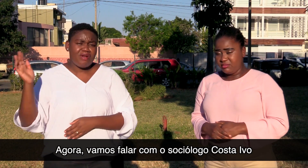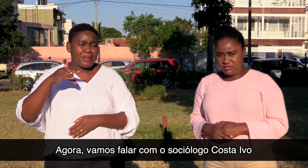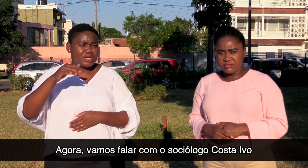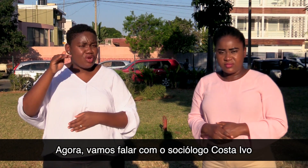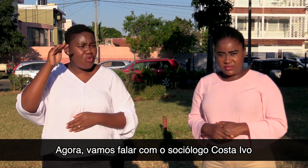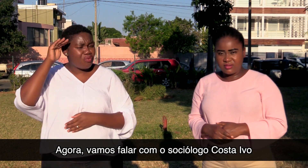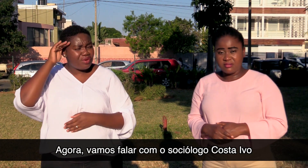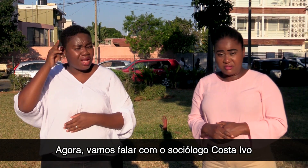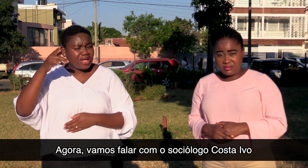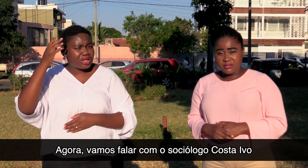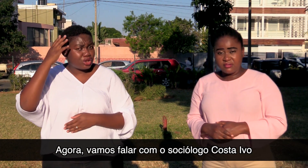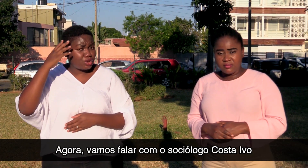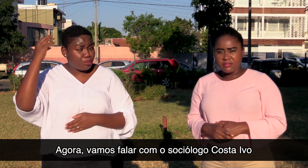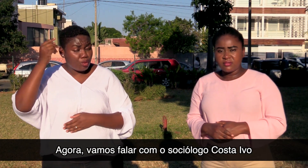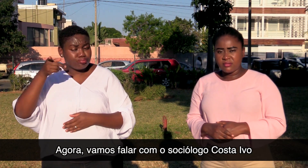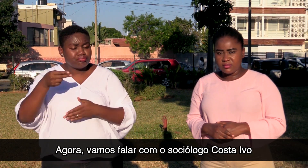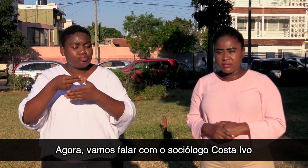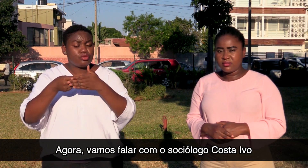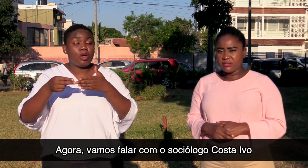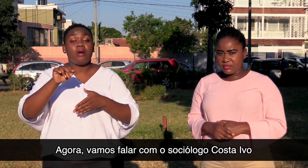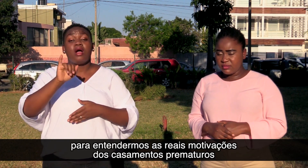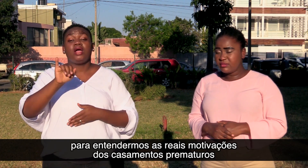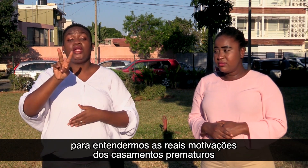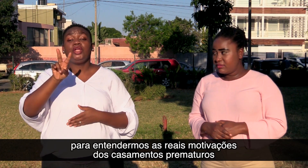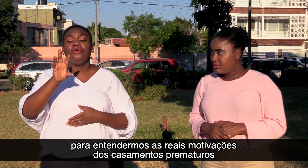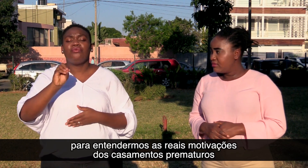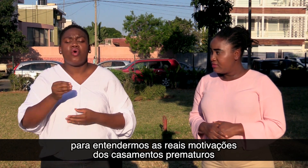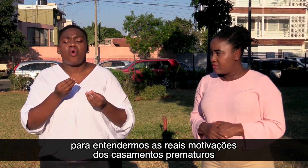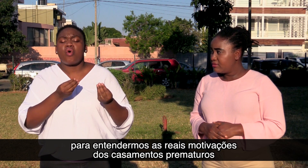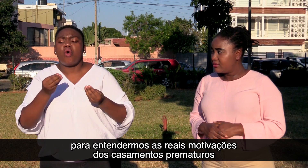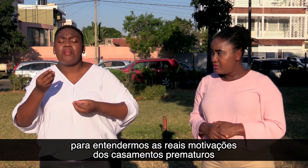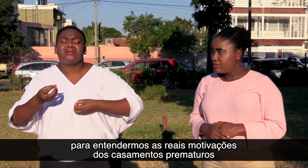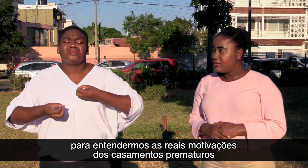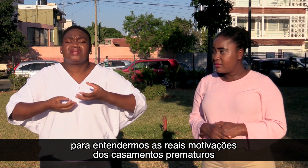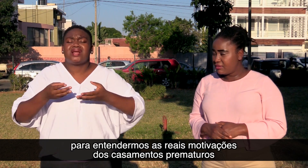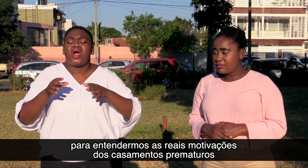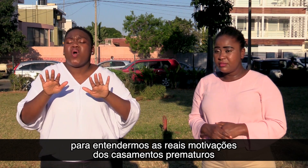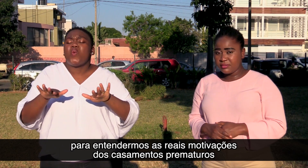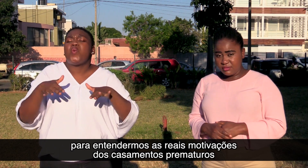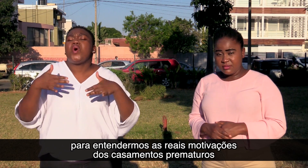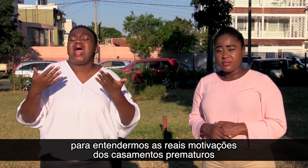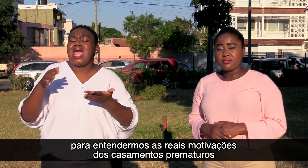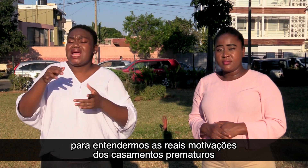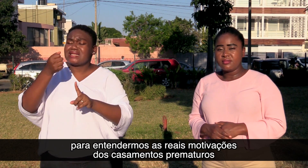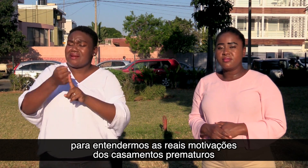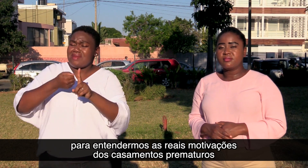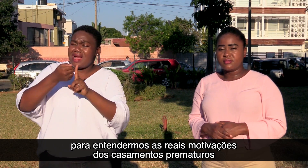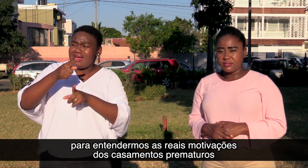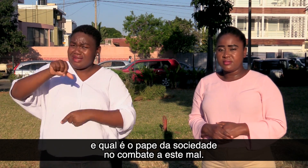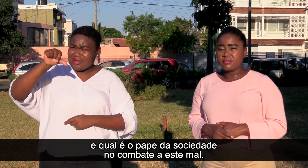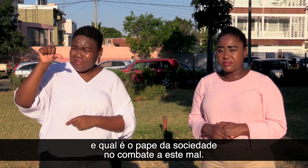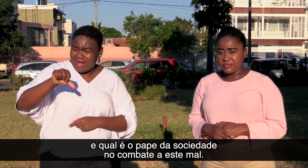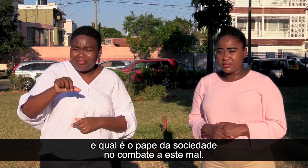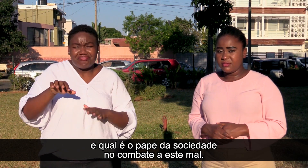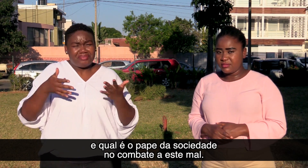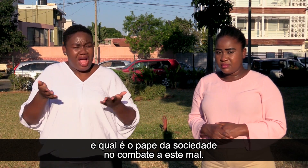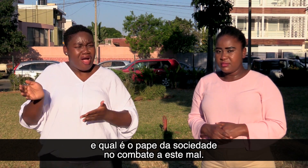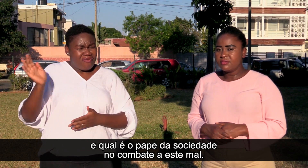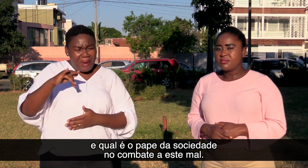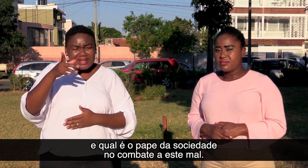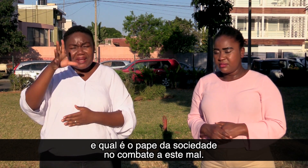Agora vamos falar com o sociólogo Costa Ivo para entendermos as reais motivações dos casamentos prematuros e qual é